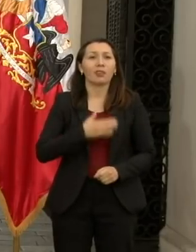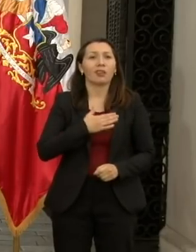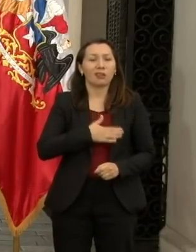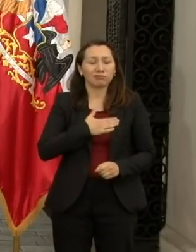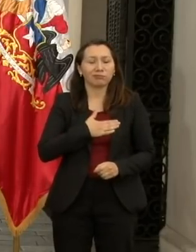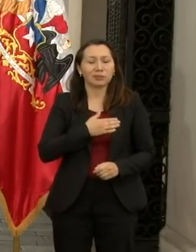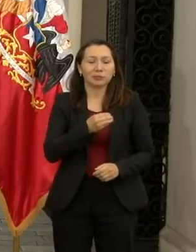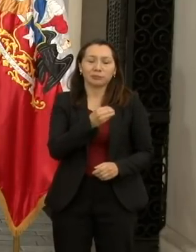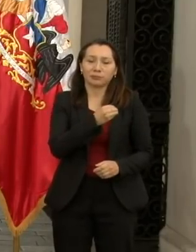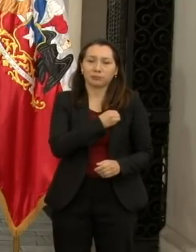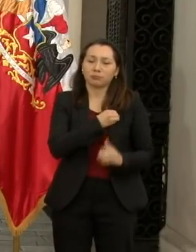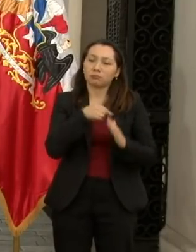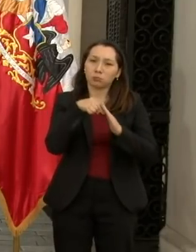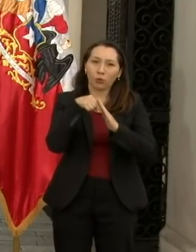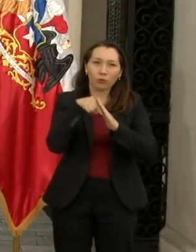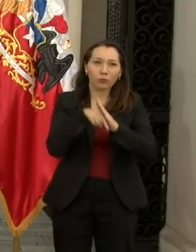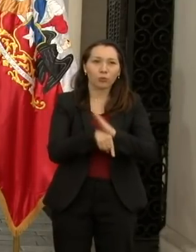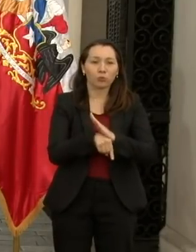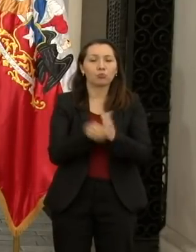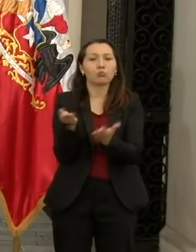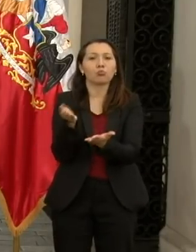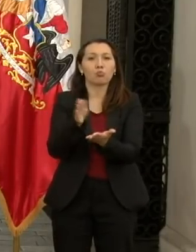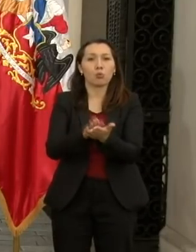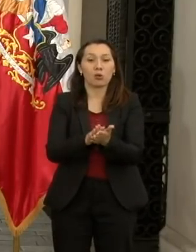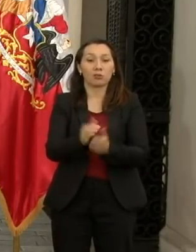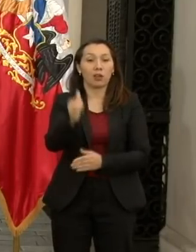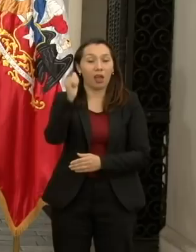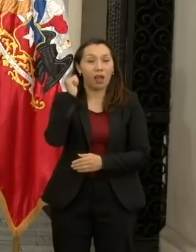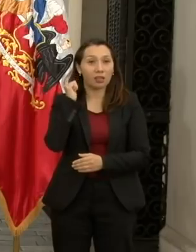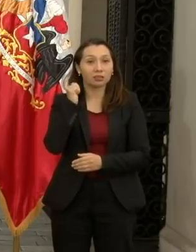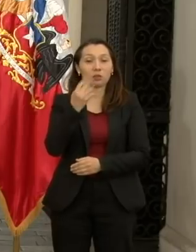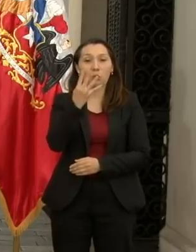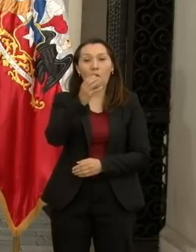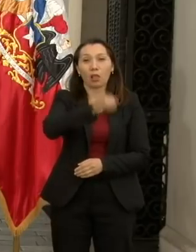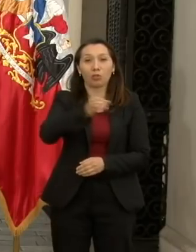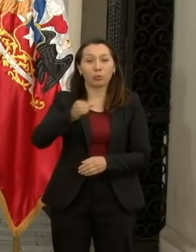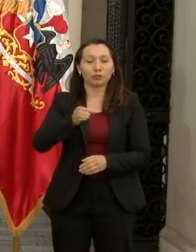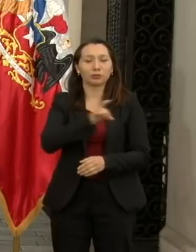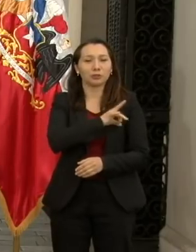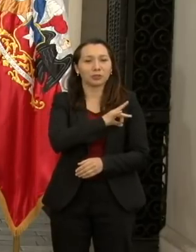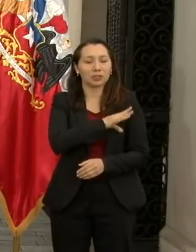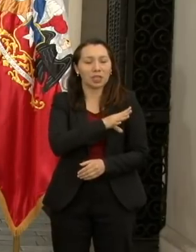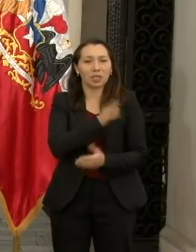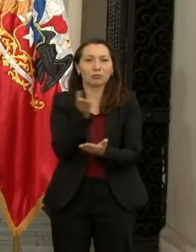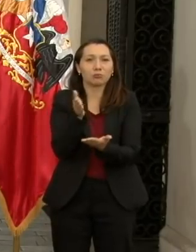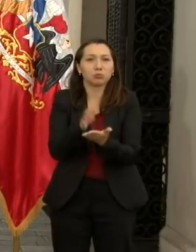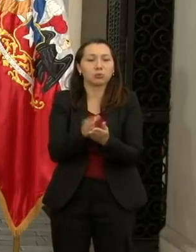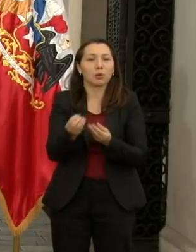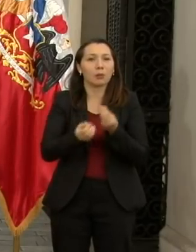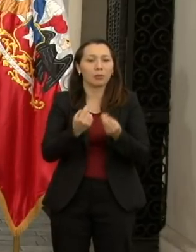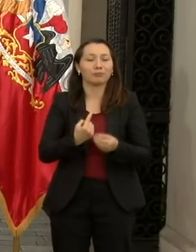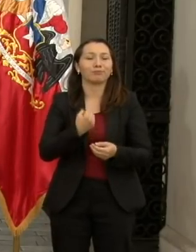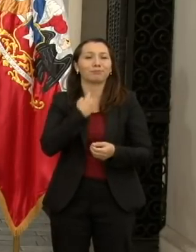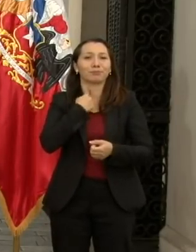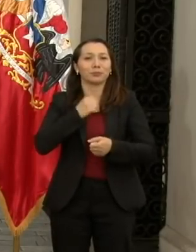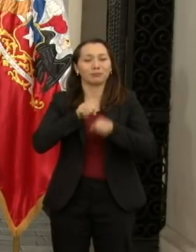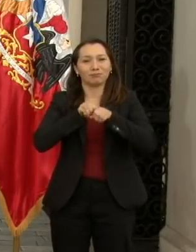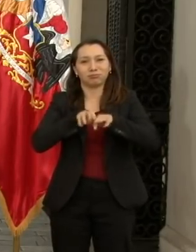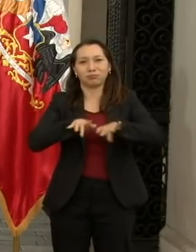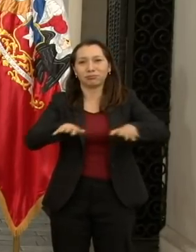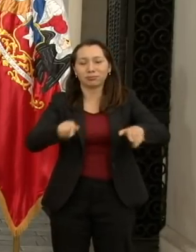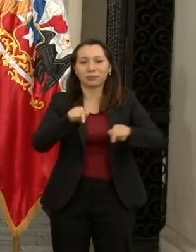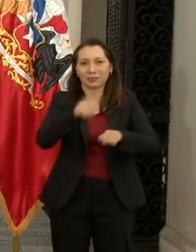queremos lamentar profundamente la muerte en el día de ayer de 4 compatriotas producto de esta